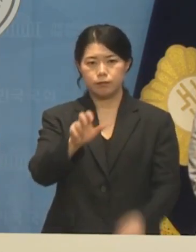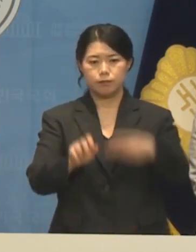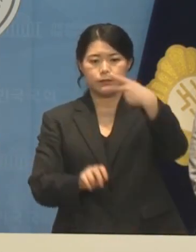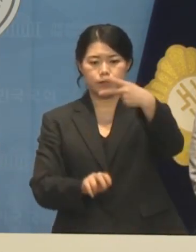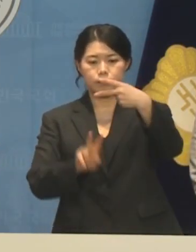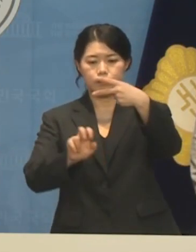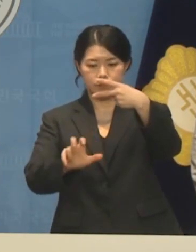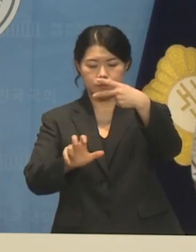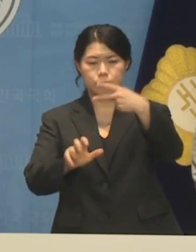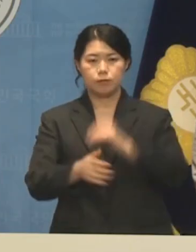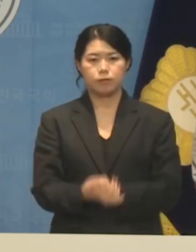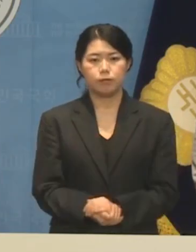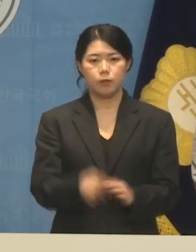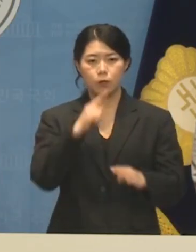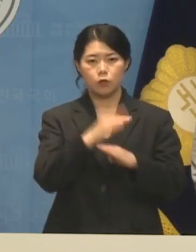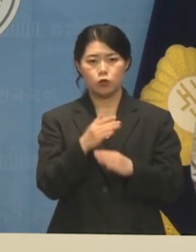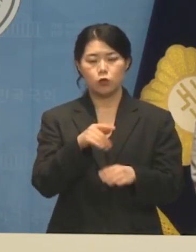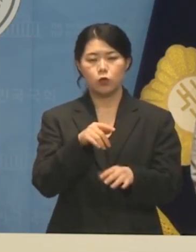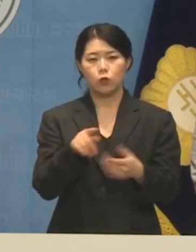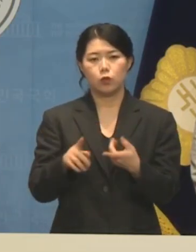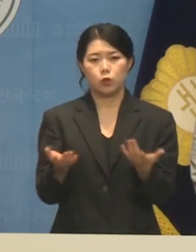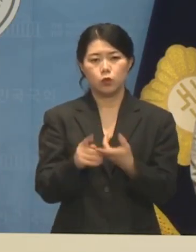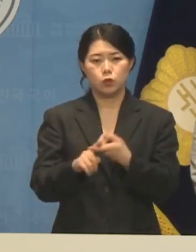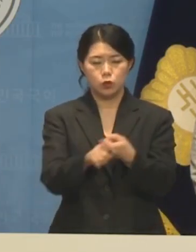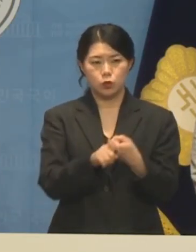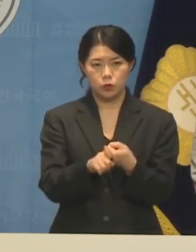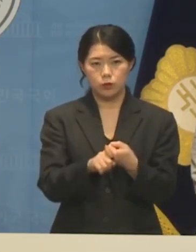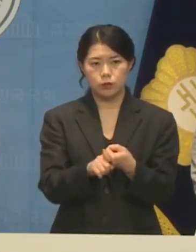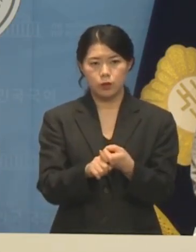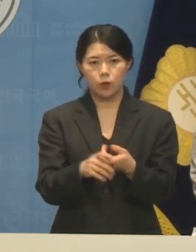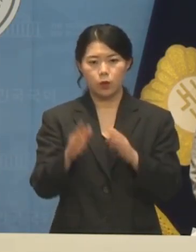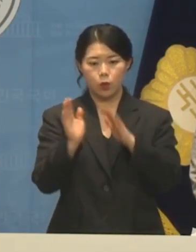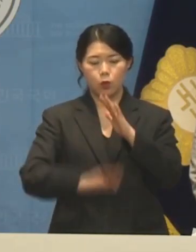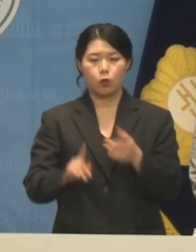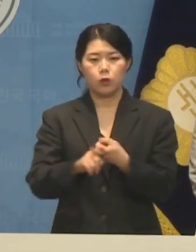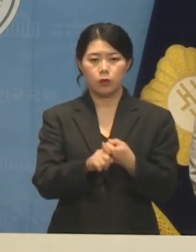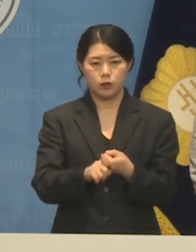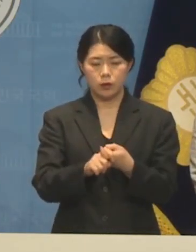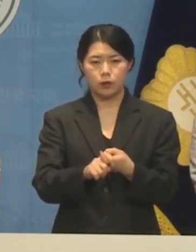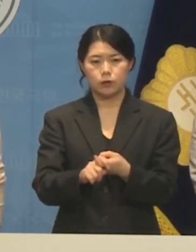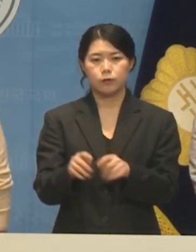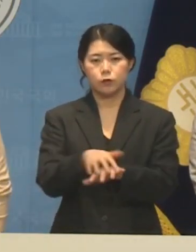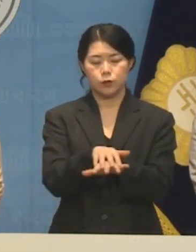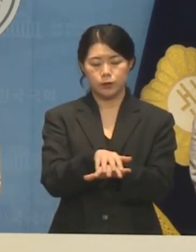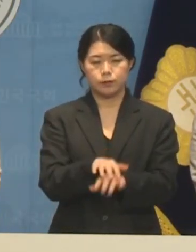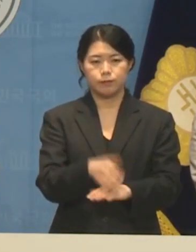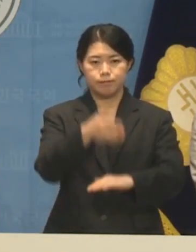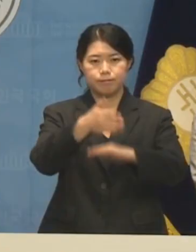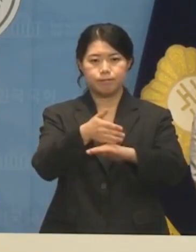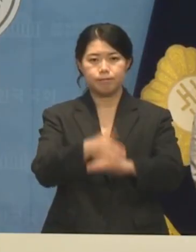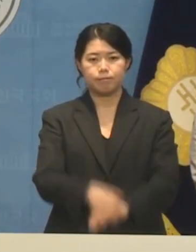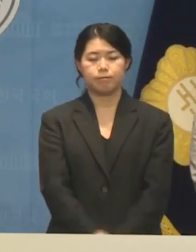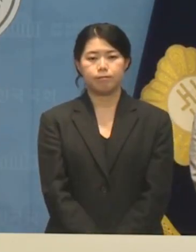2월 25일 민주노총 민주연맹 공공연대 노동조합. 감사합니다.